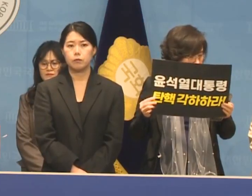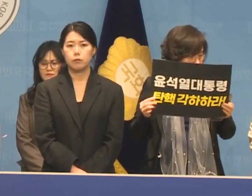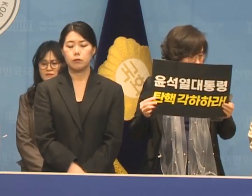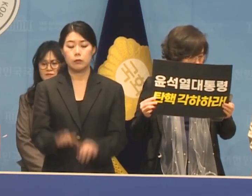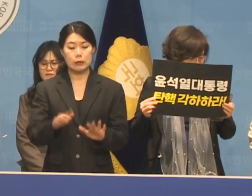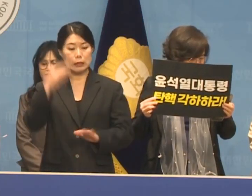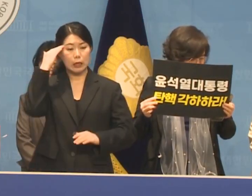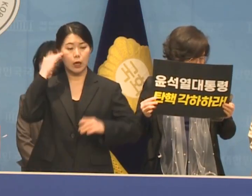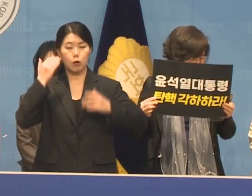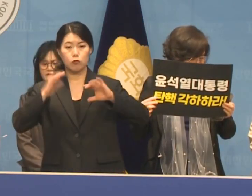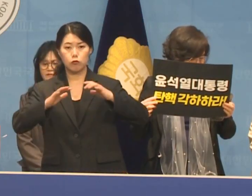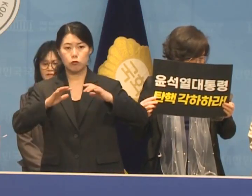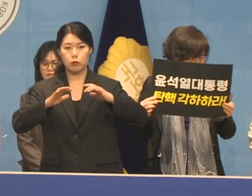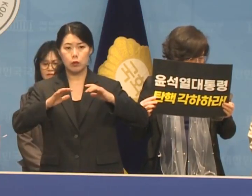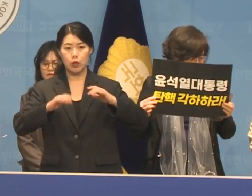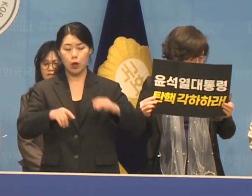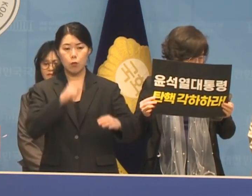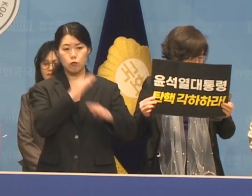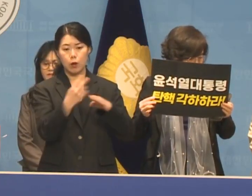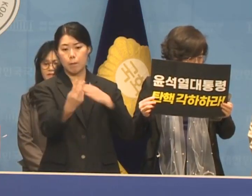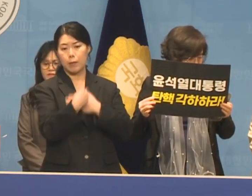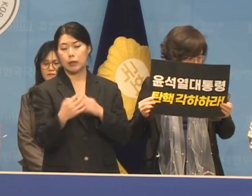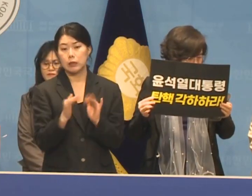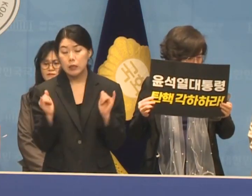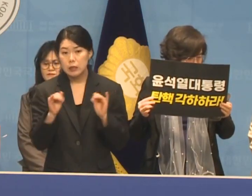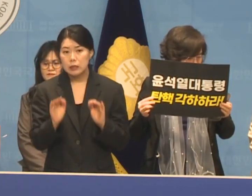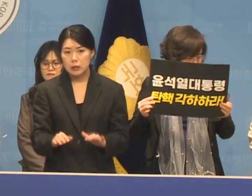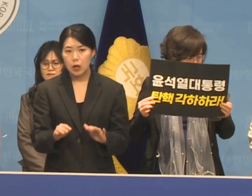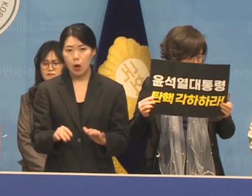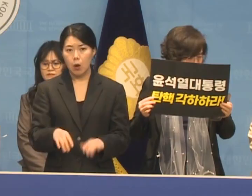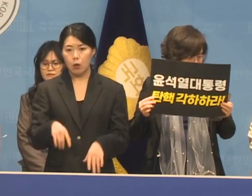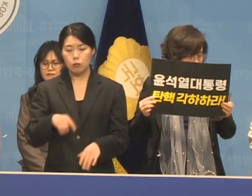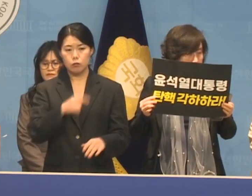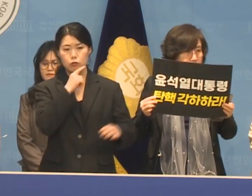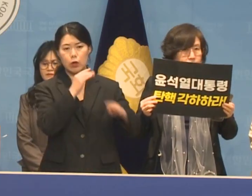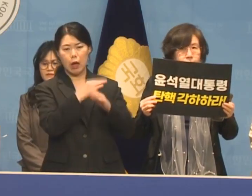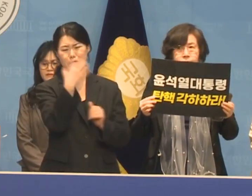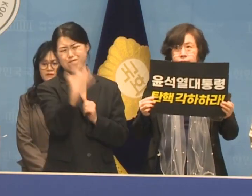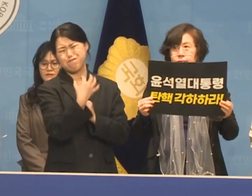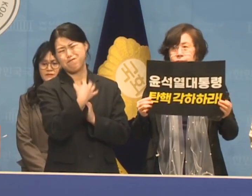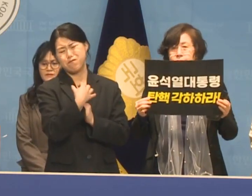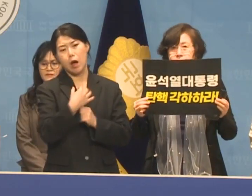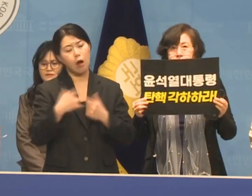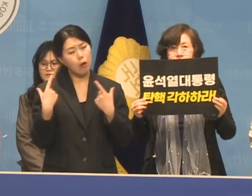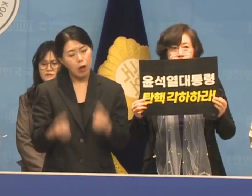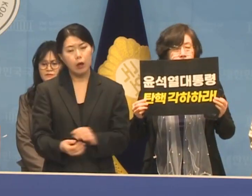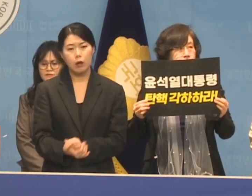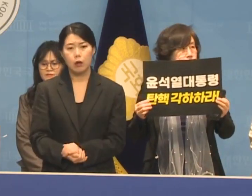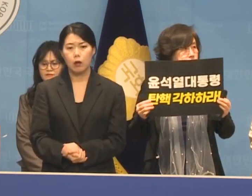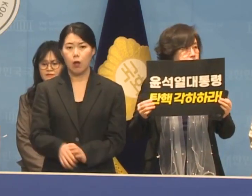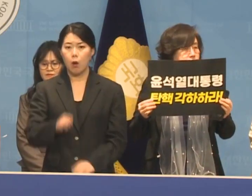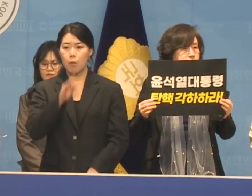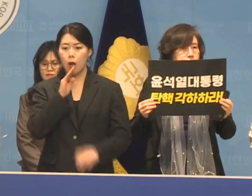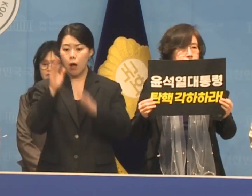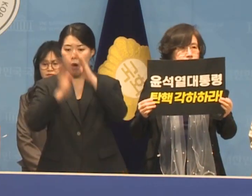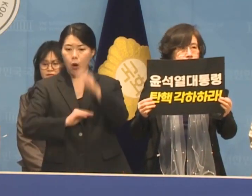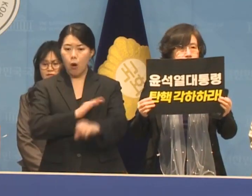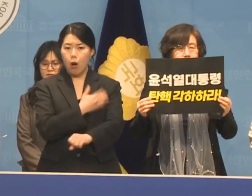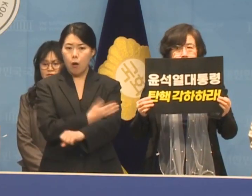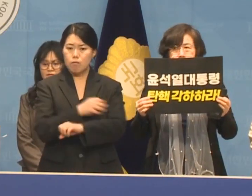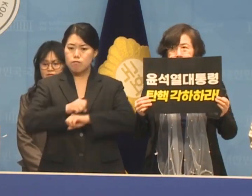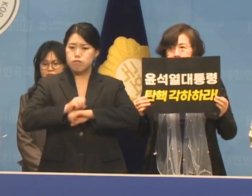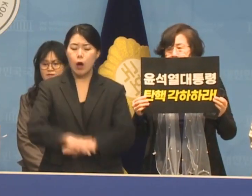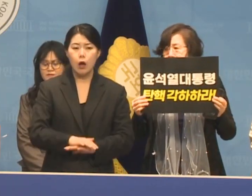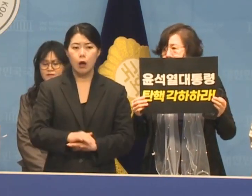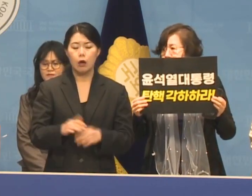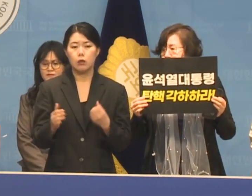지금 대한민국에 정착한 대부분 탈북민은 북한 보위부의 협박에 시달리고 있습니다. 자, 얼마나 공권력이 무너졌으면